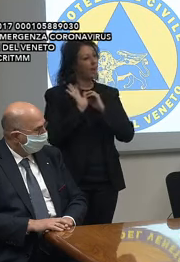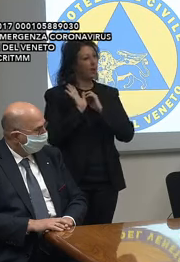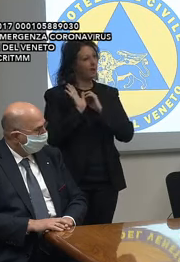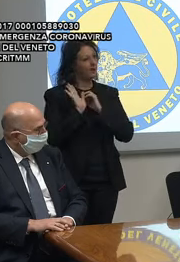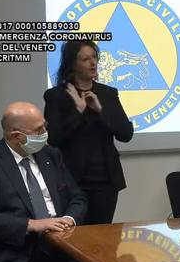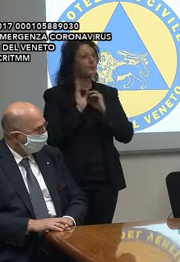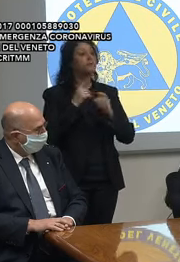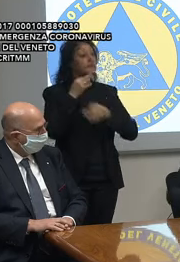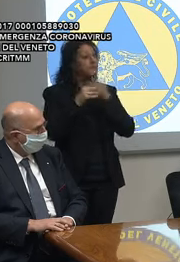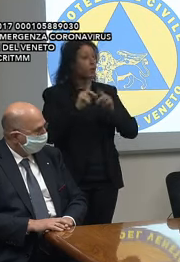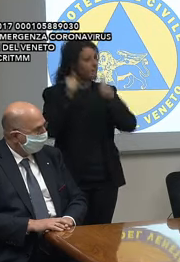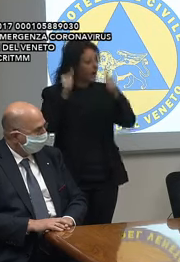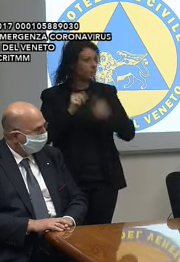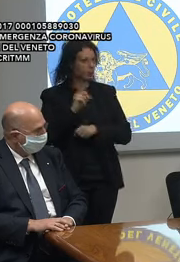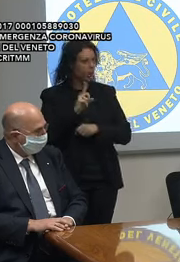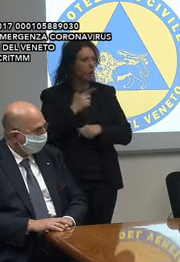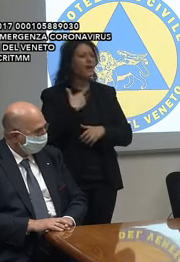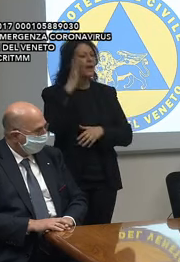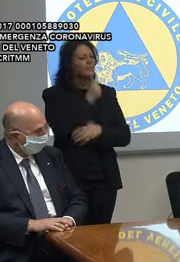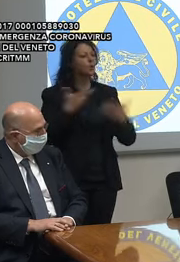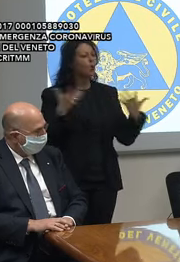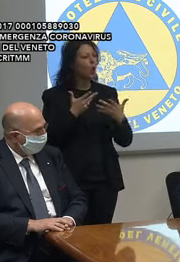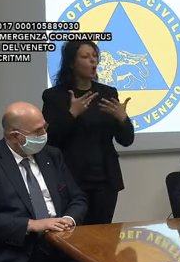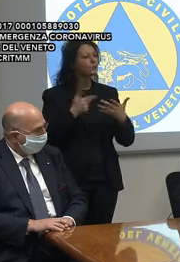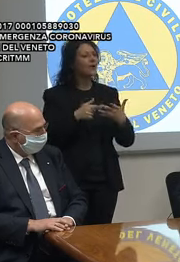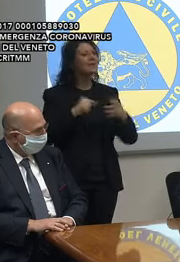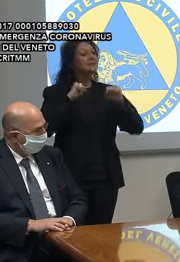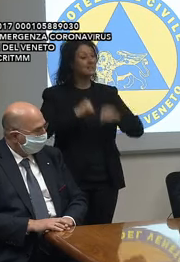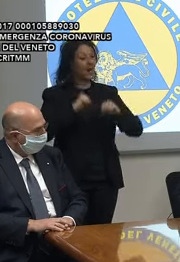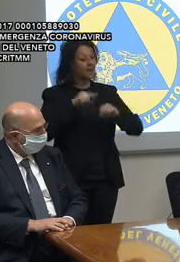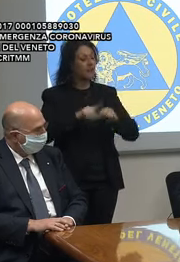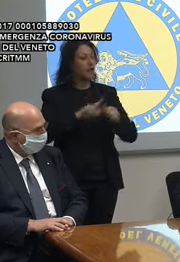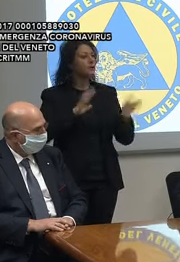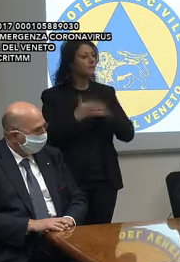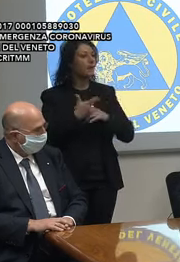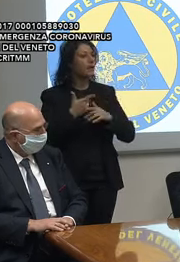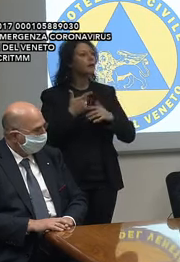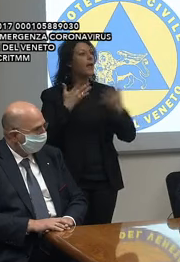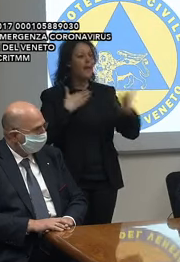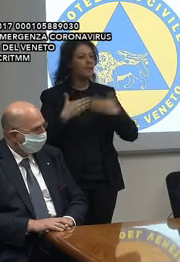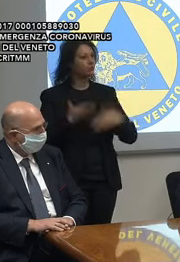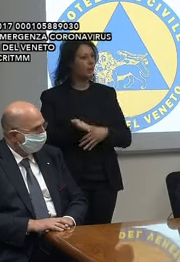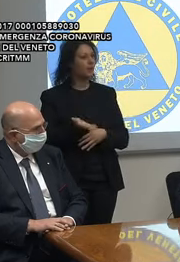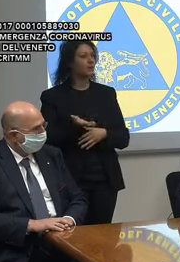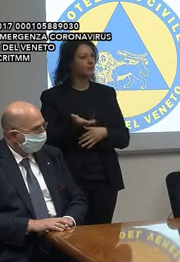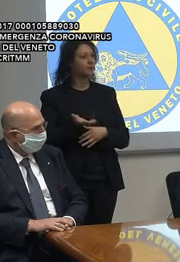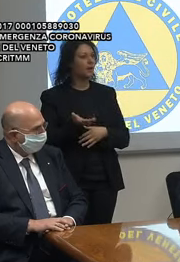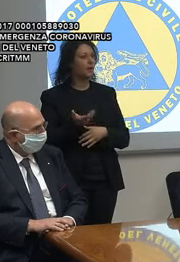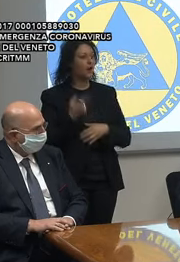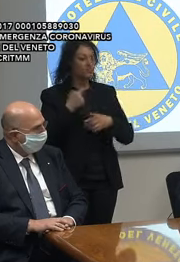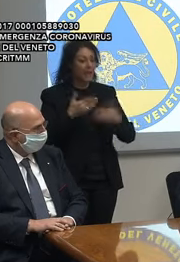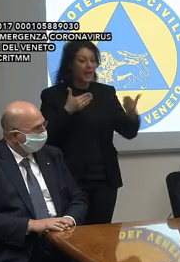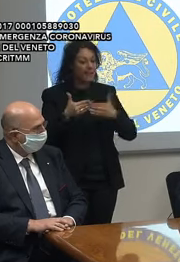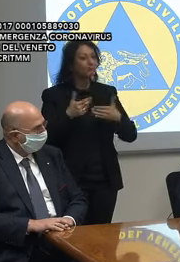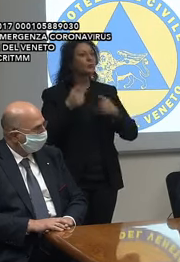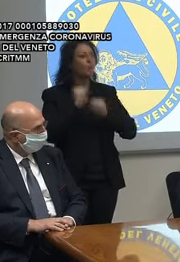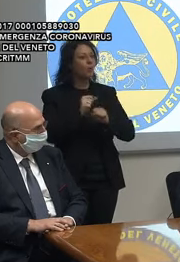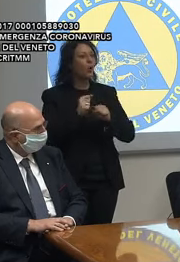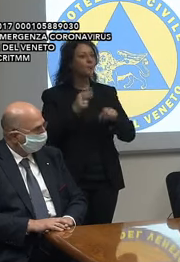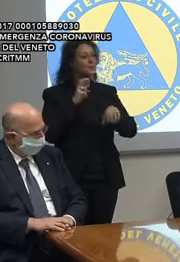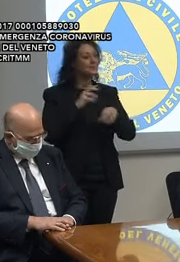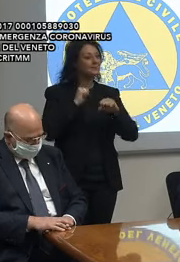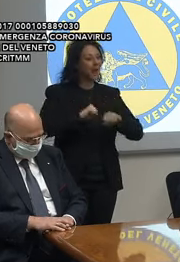dire che abbiamo capito che la sanità è un'emergenza e questa è una soluzione dell'emergenza. Capite che è un fatto anche culturale.